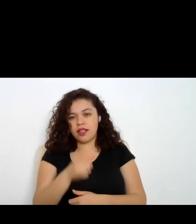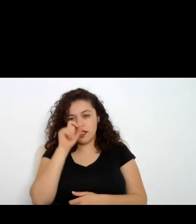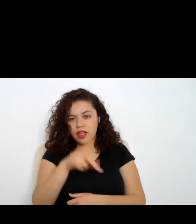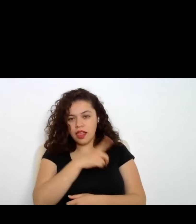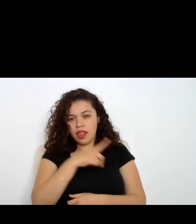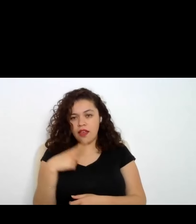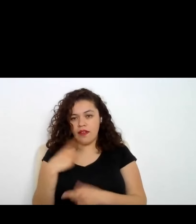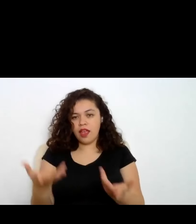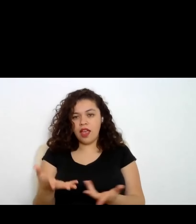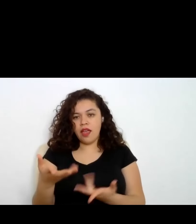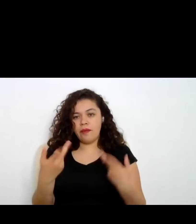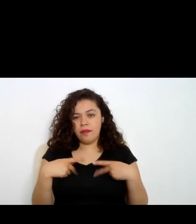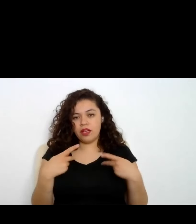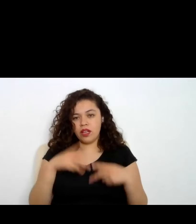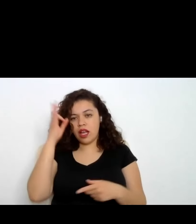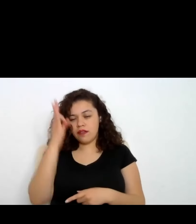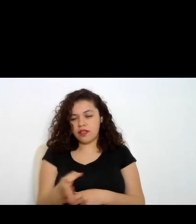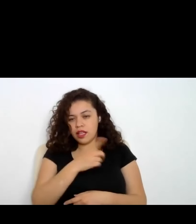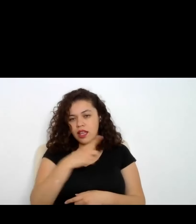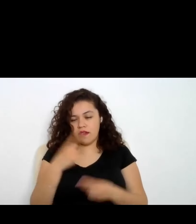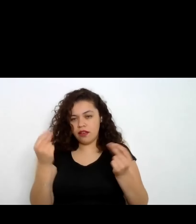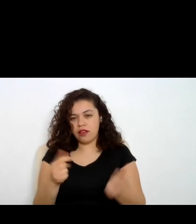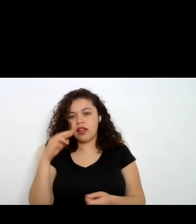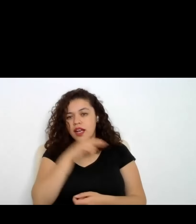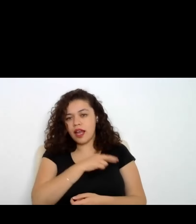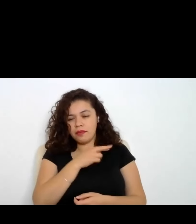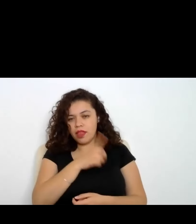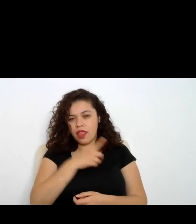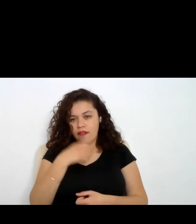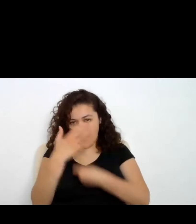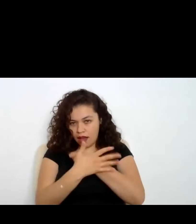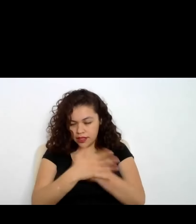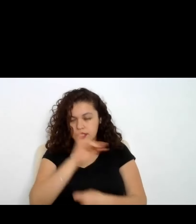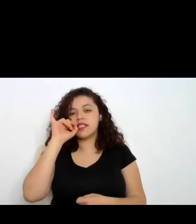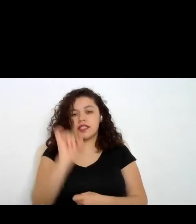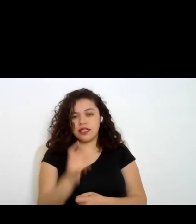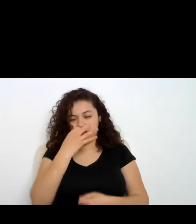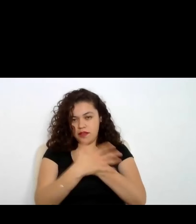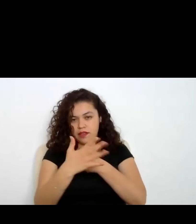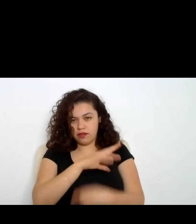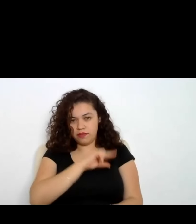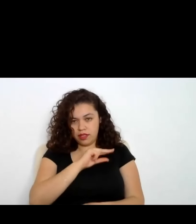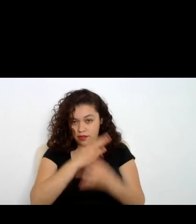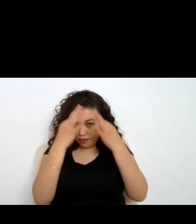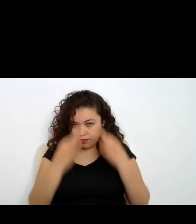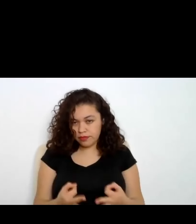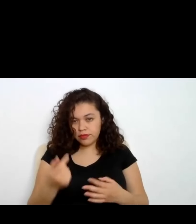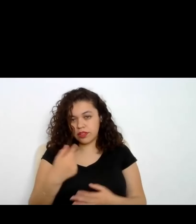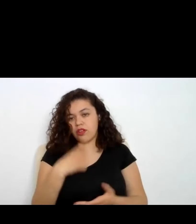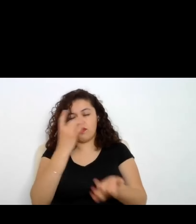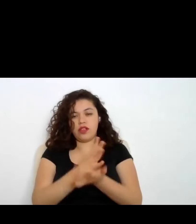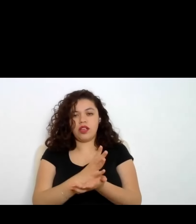un consentimiento expreso. Entonces, si en mi aviso de privacidad originalmente yo nada más